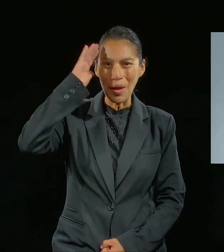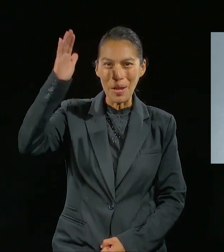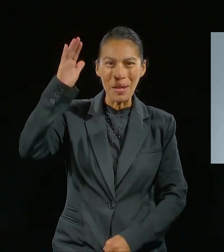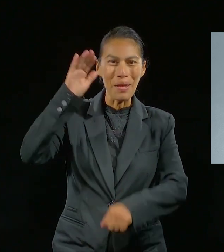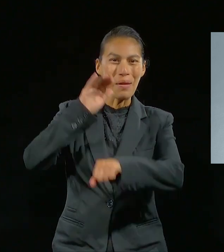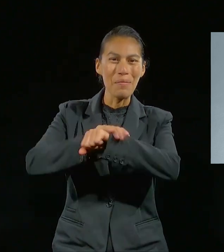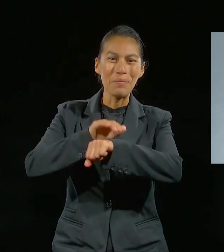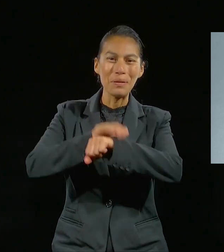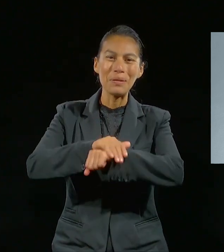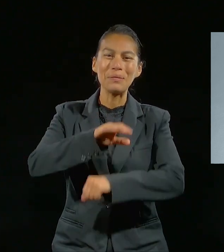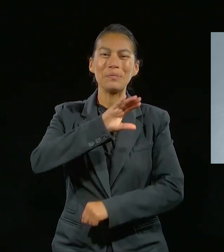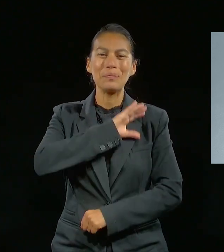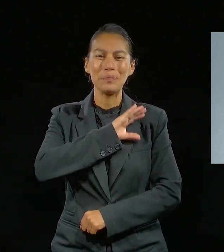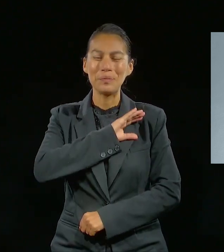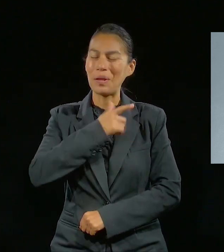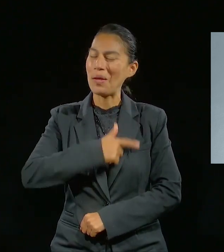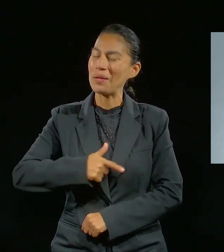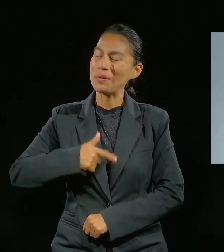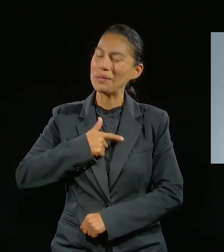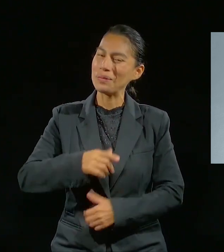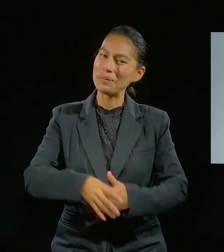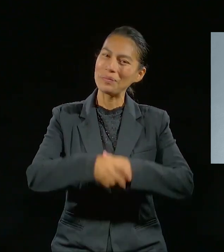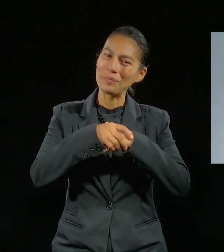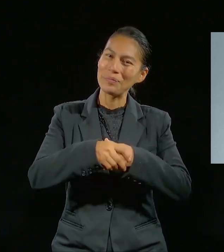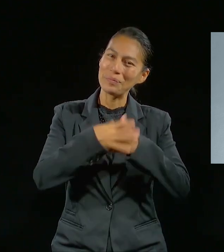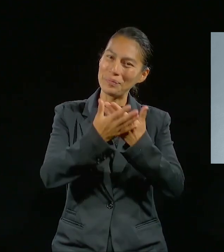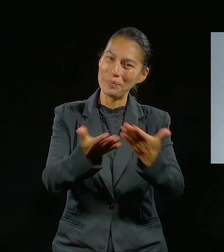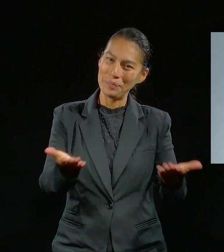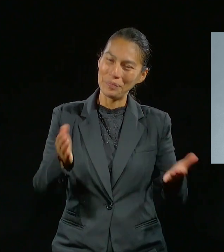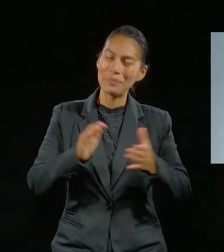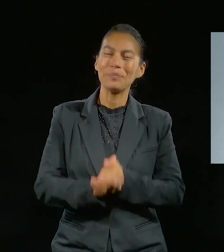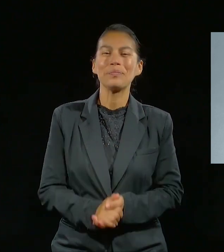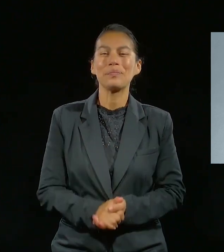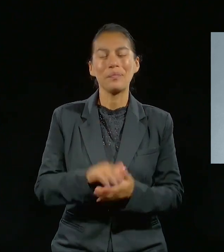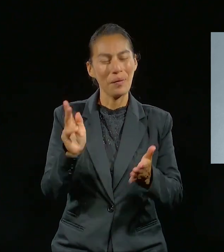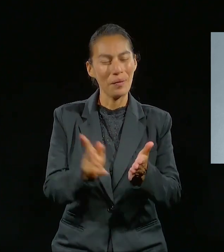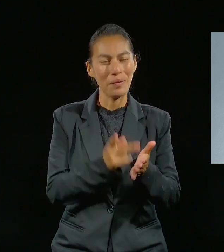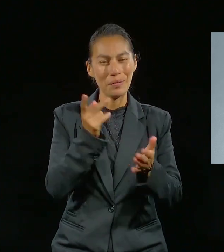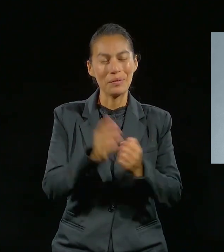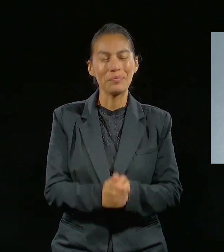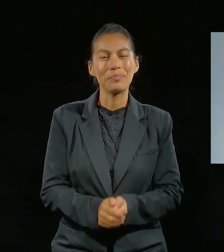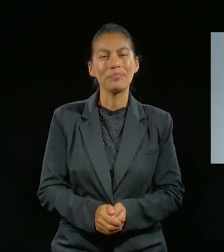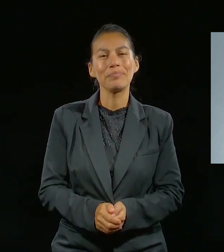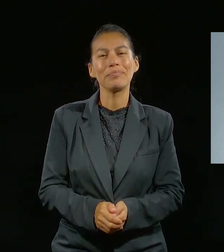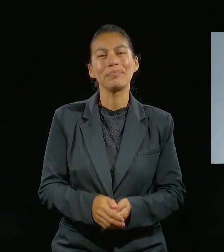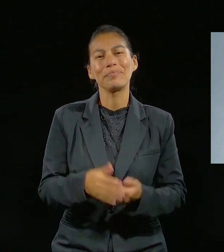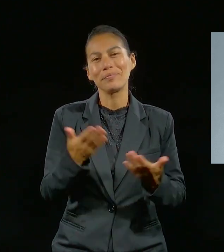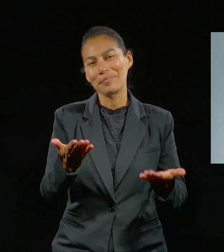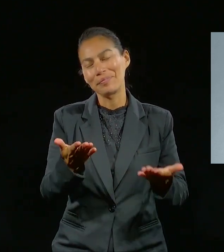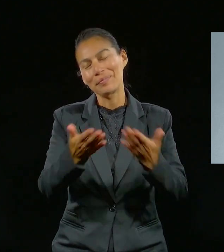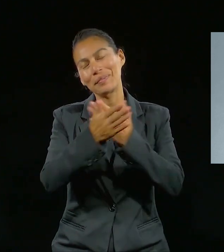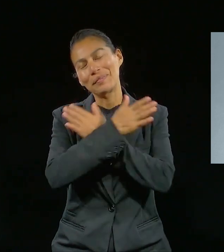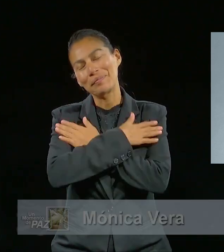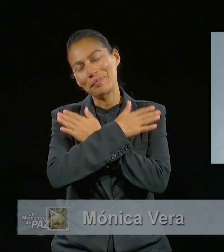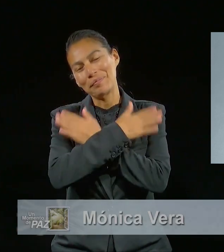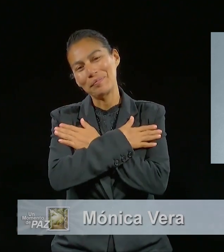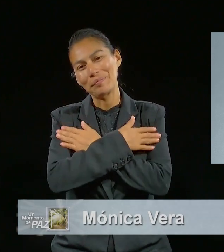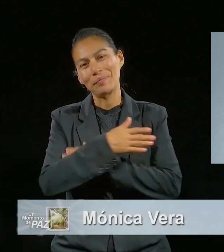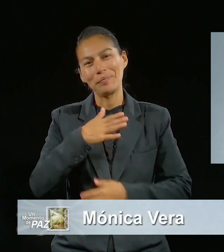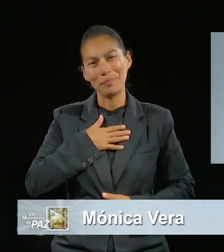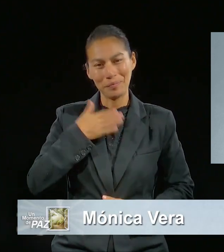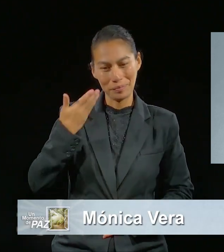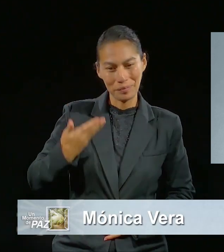¿Qué tal, queridos amigos? Qué gusto saludarles nuevamente. Un abrazo virtual para ustedes del